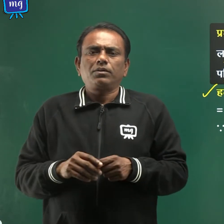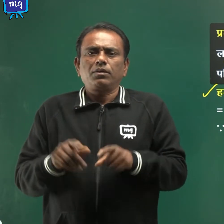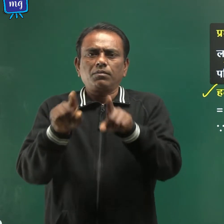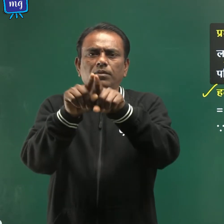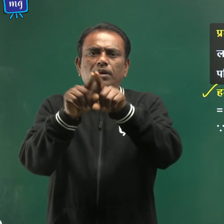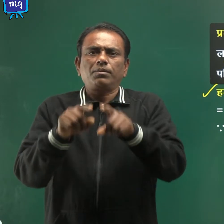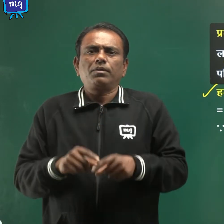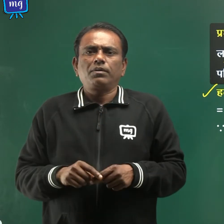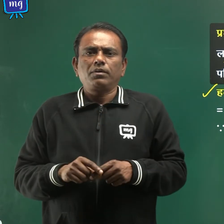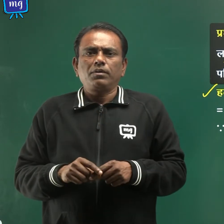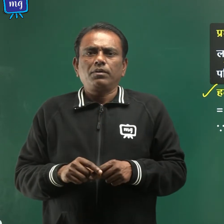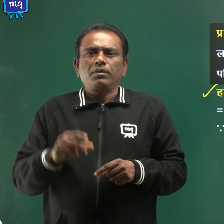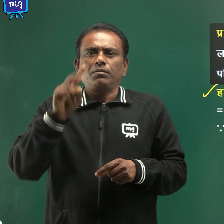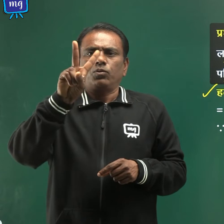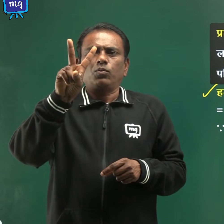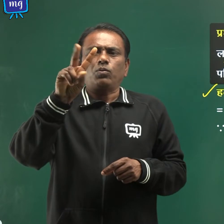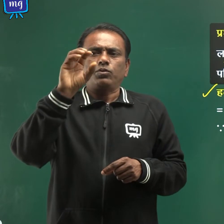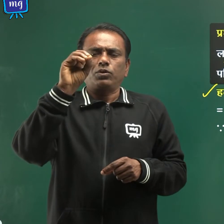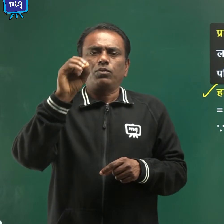बराबर बेसेंट